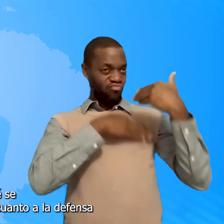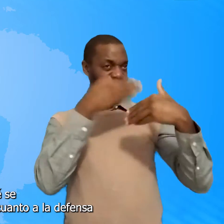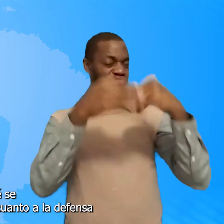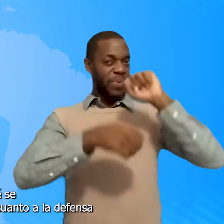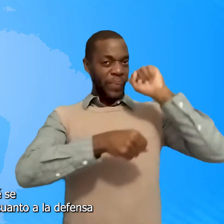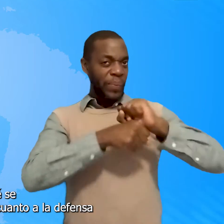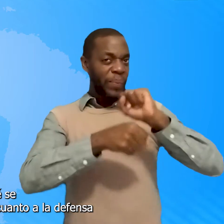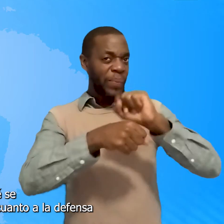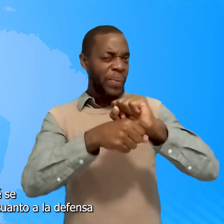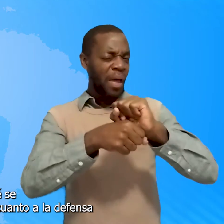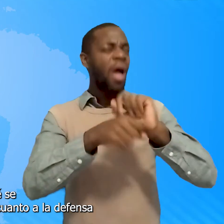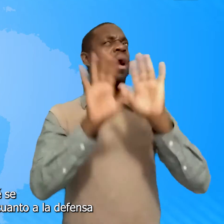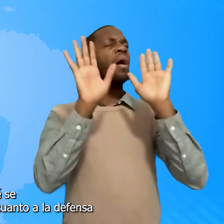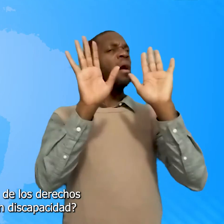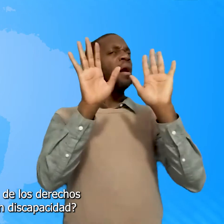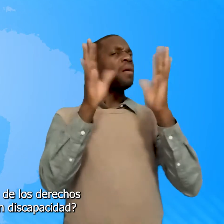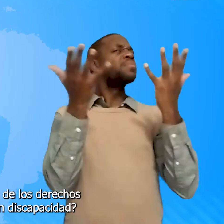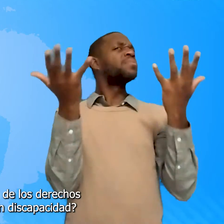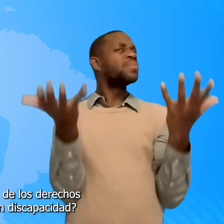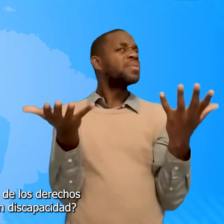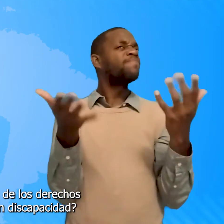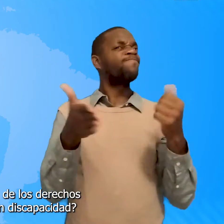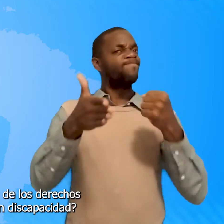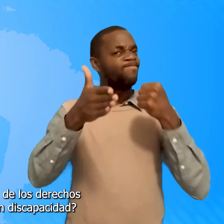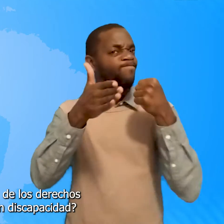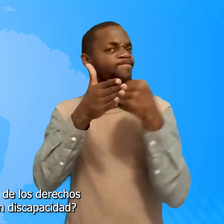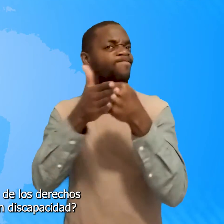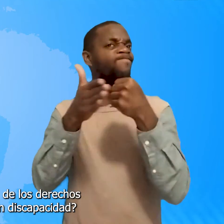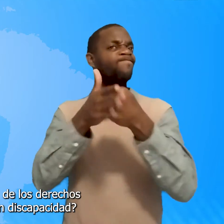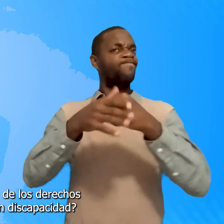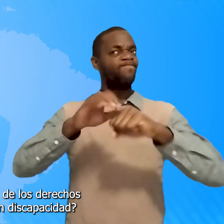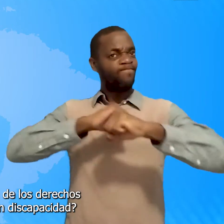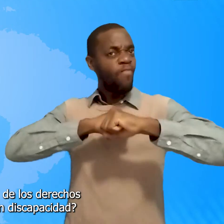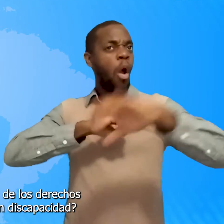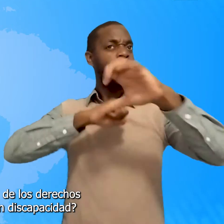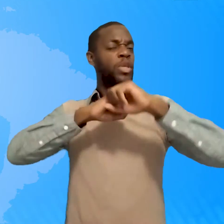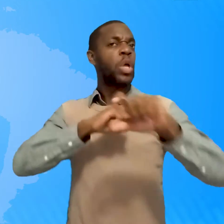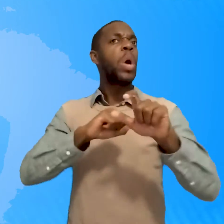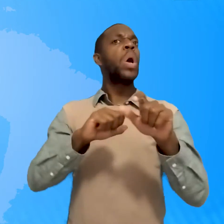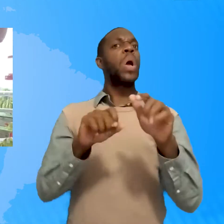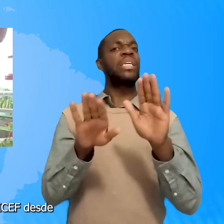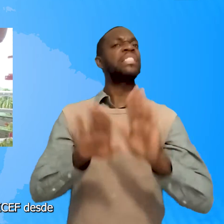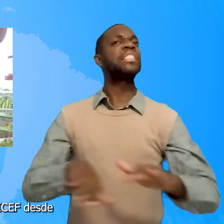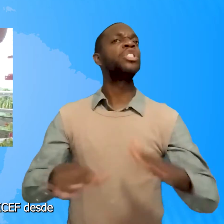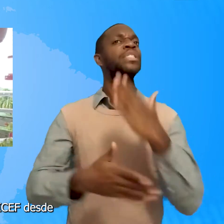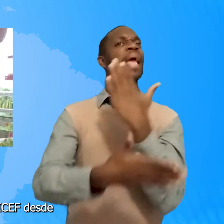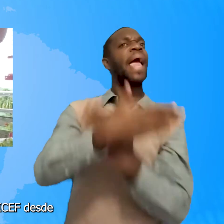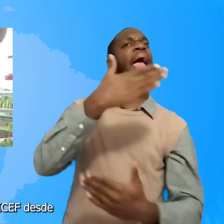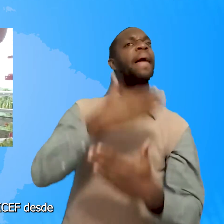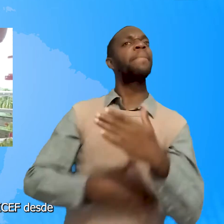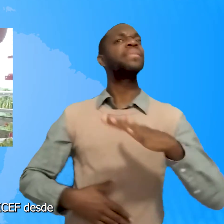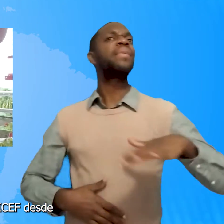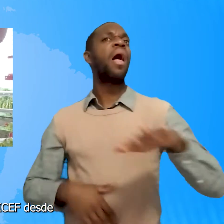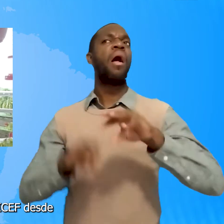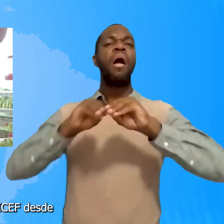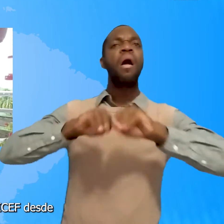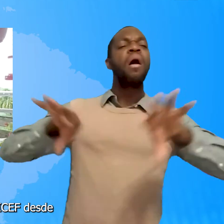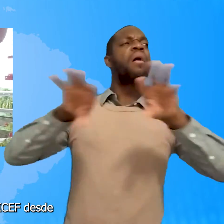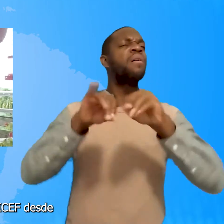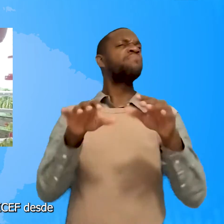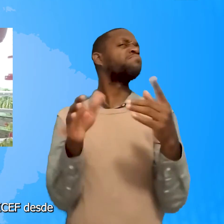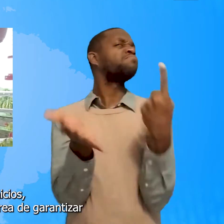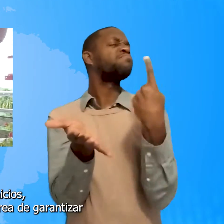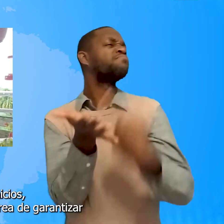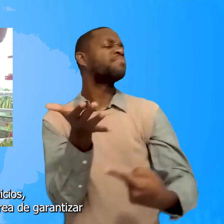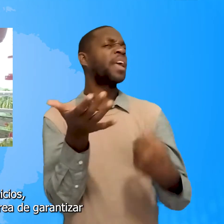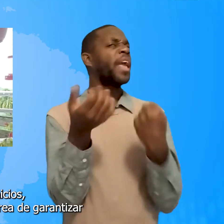en cuanto a la defensa o a la protección de los derechos de los niños con discapacidad? Bueno, UNICEF